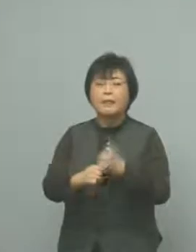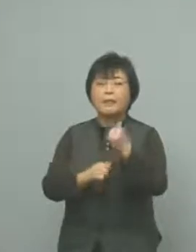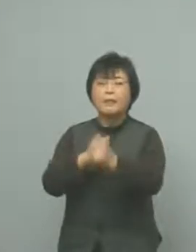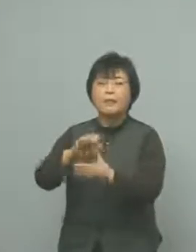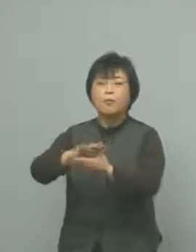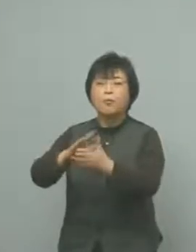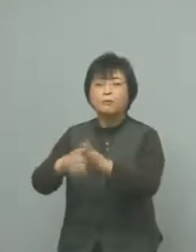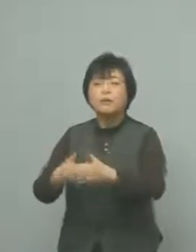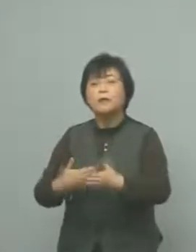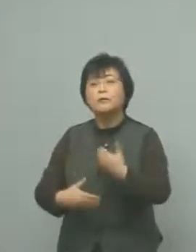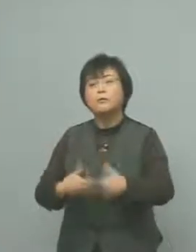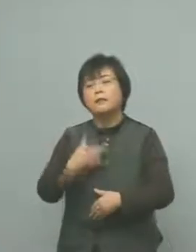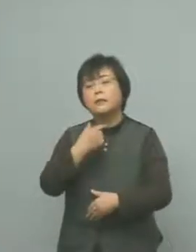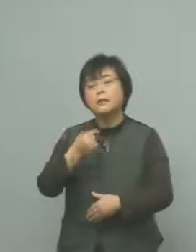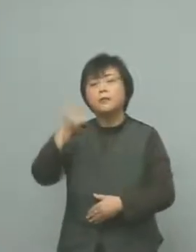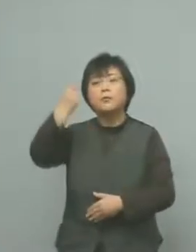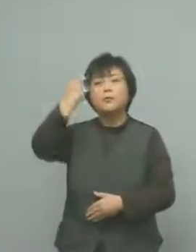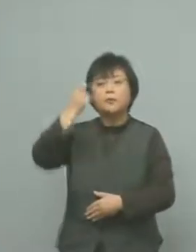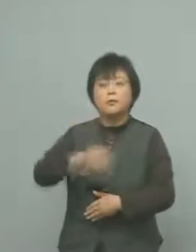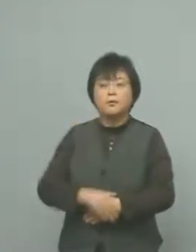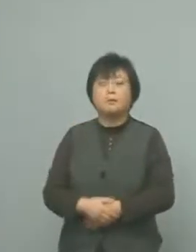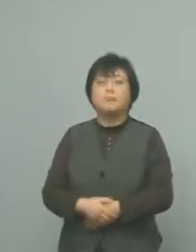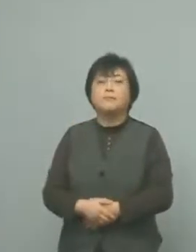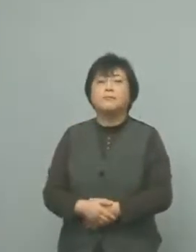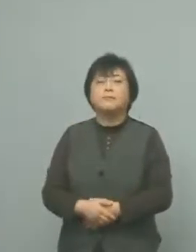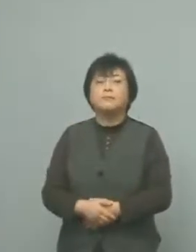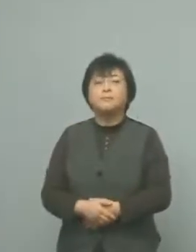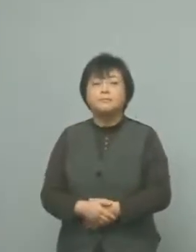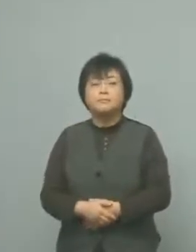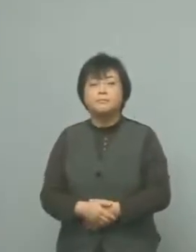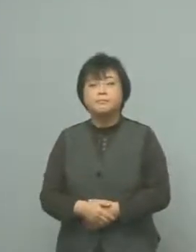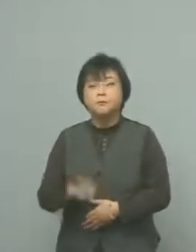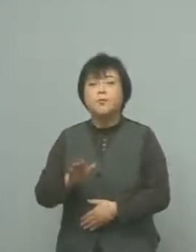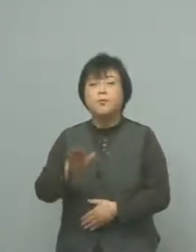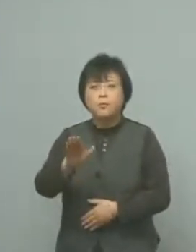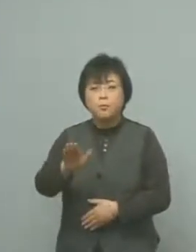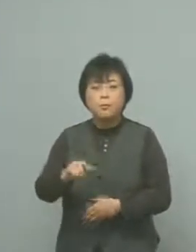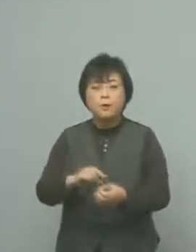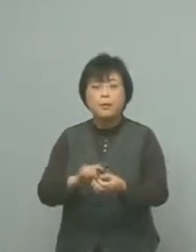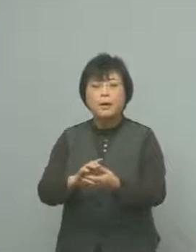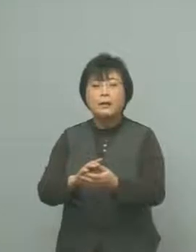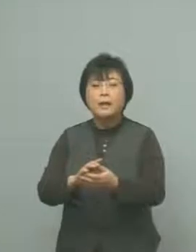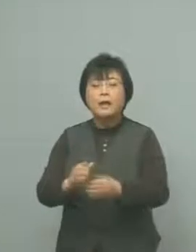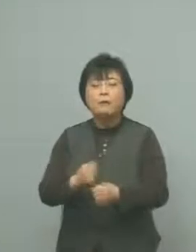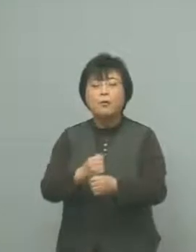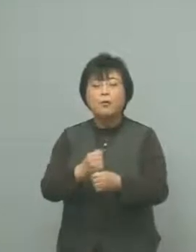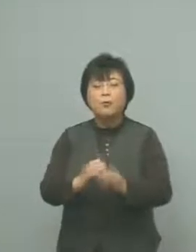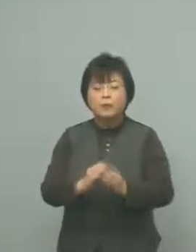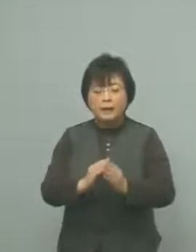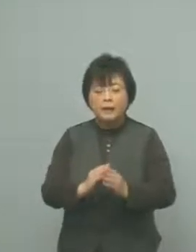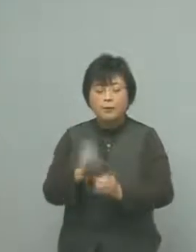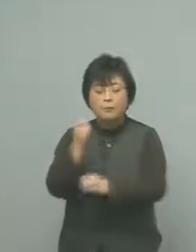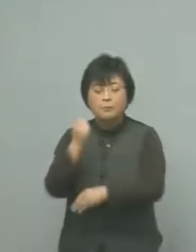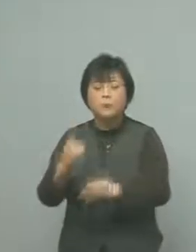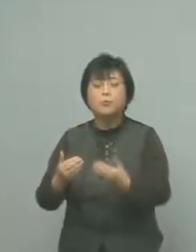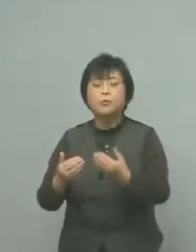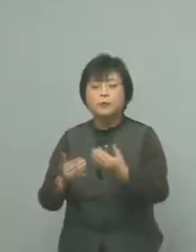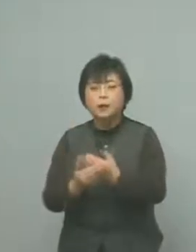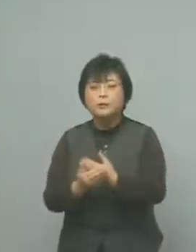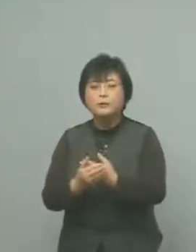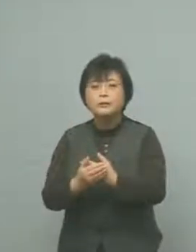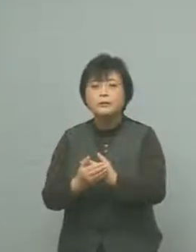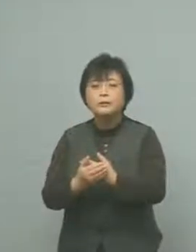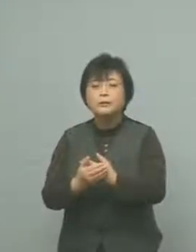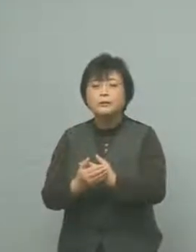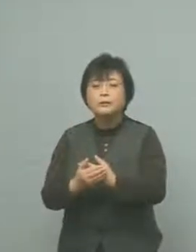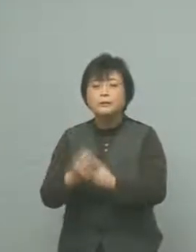などを堪能していただきたいと思っております。今後とも山形創生の基盤となる高速